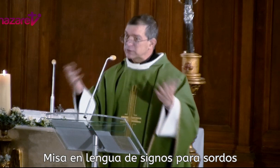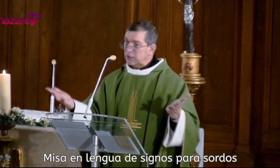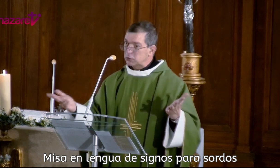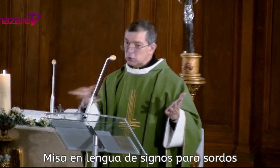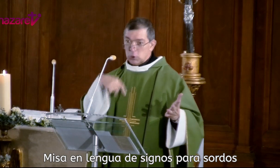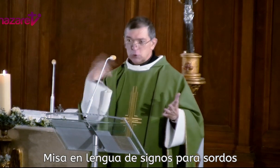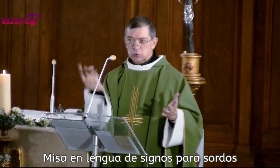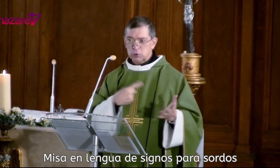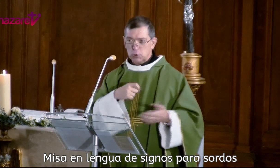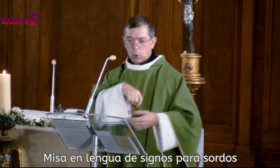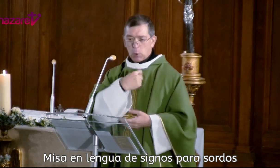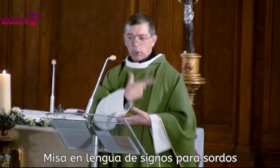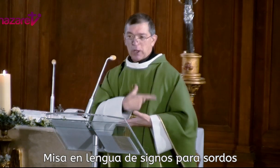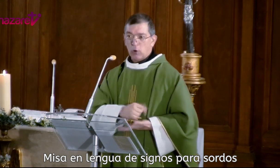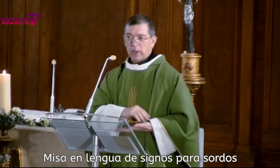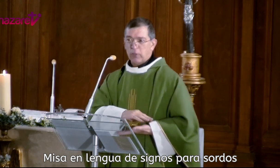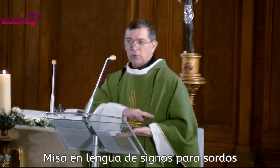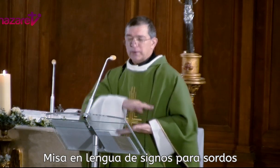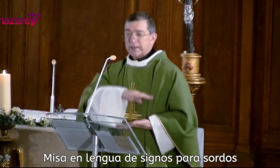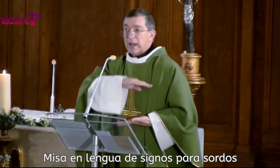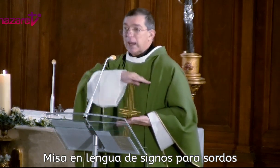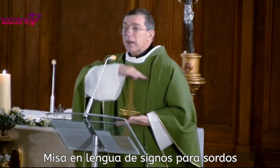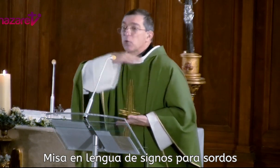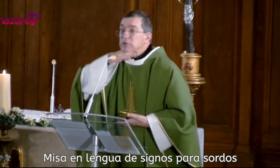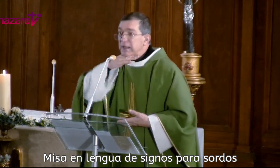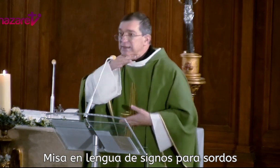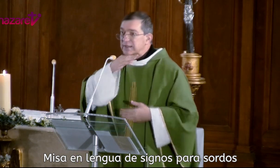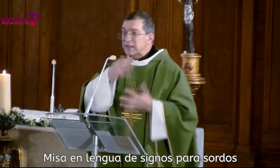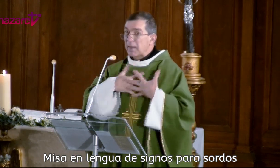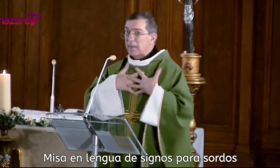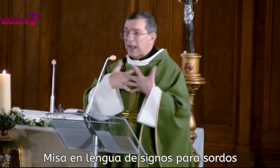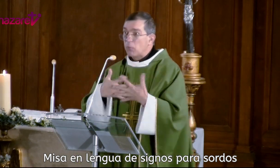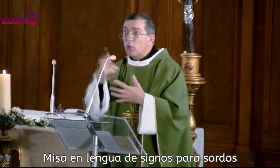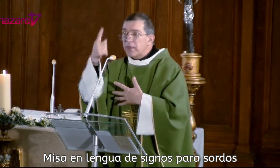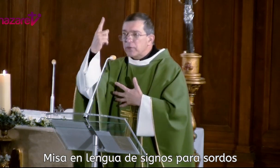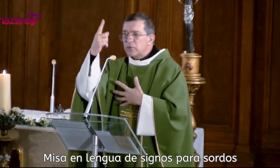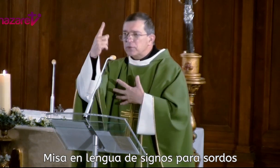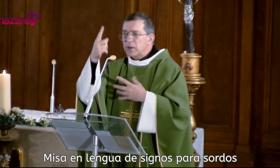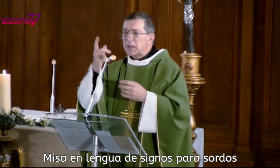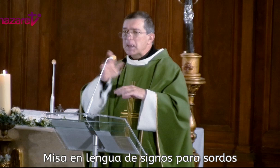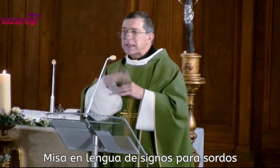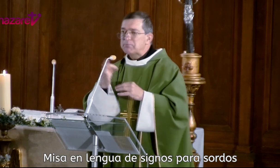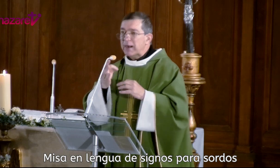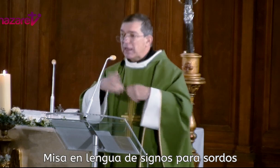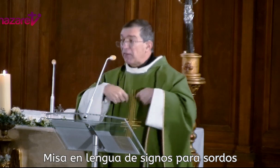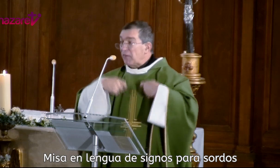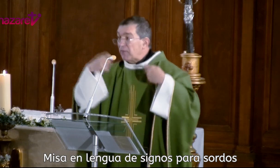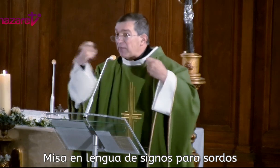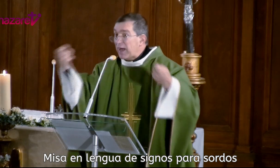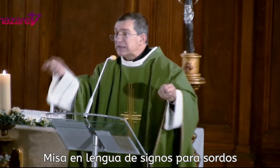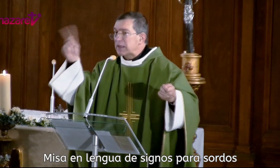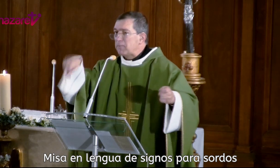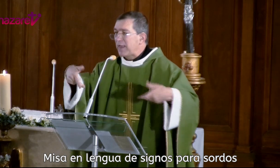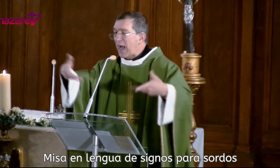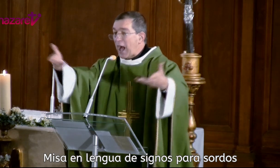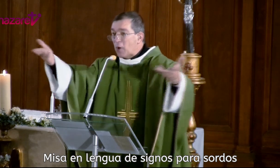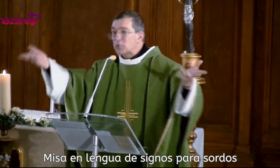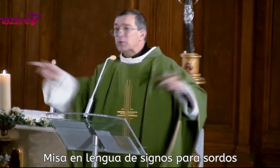tanto, nosotros, el corazón rebosante del amor de Dios es para dar también a otro